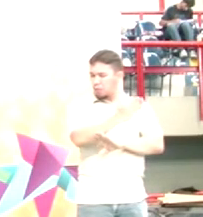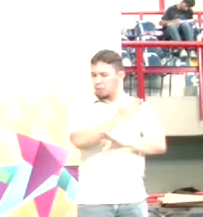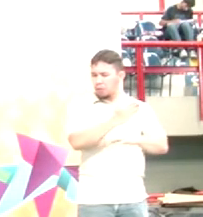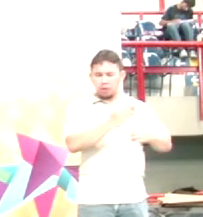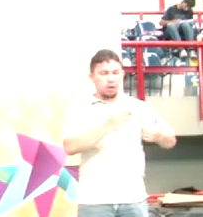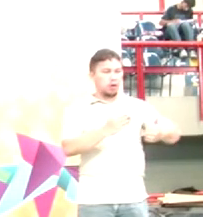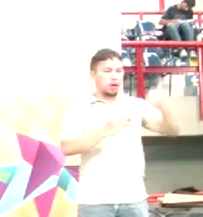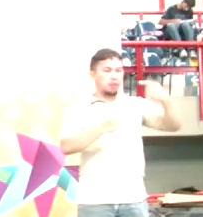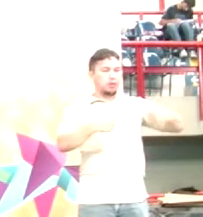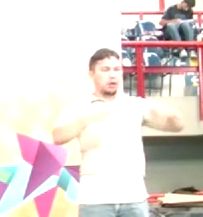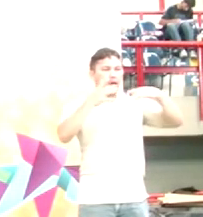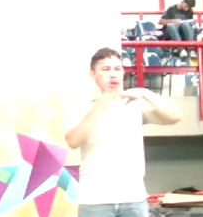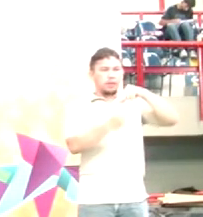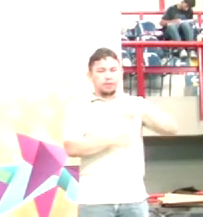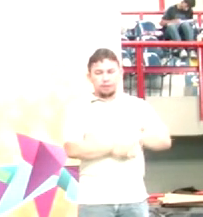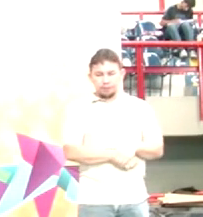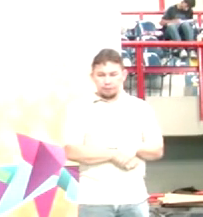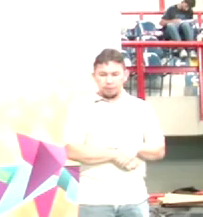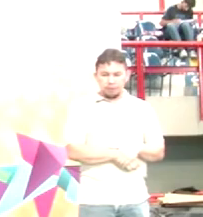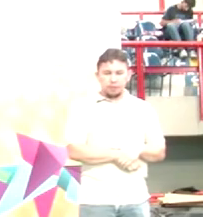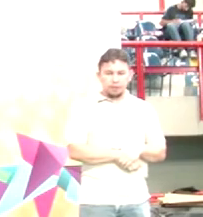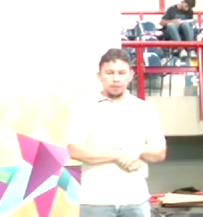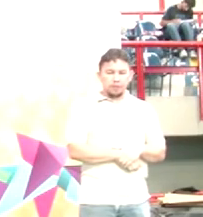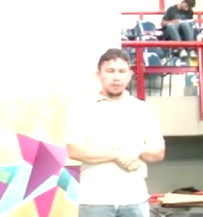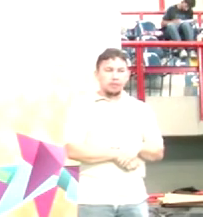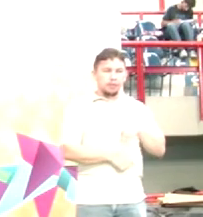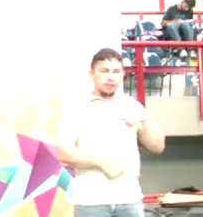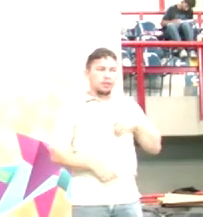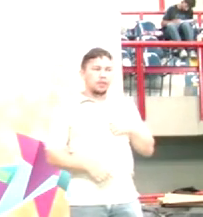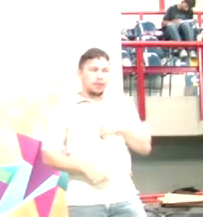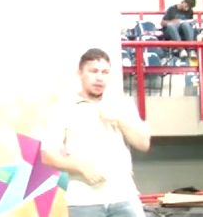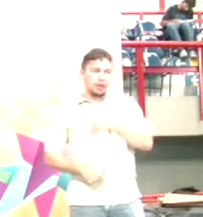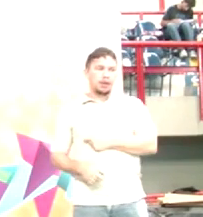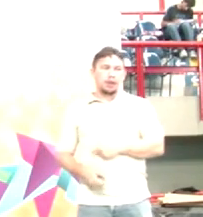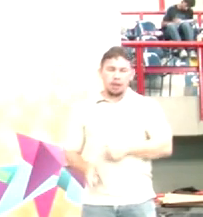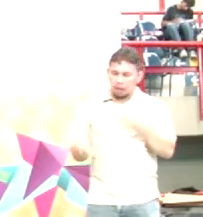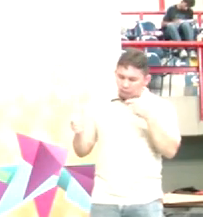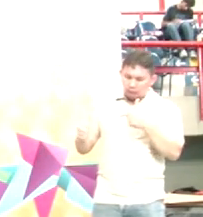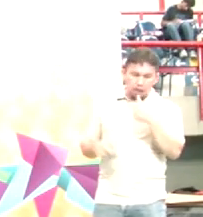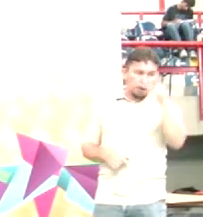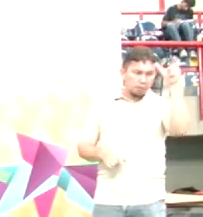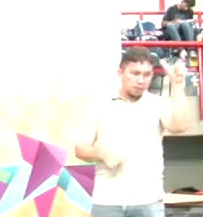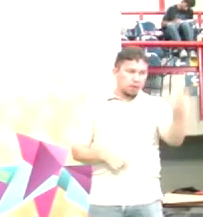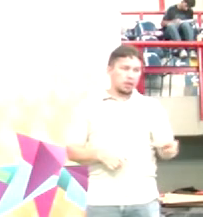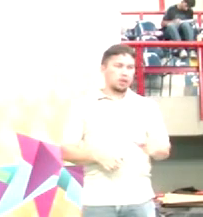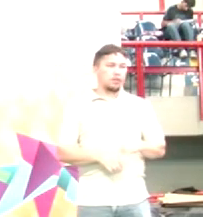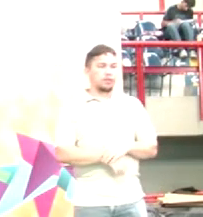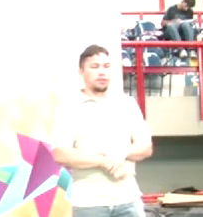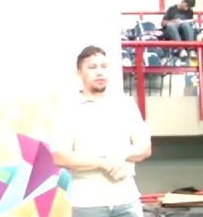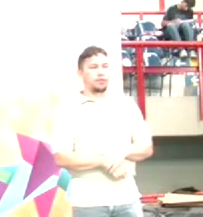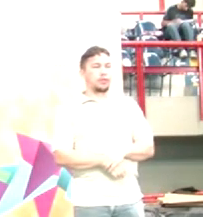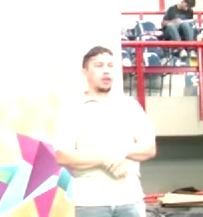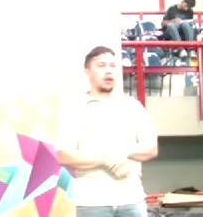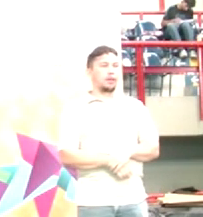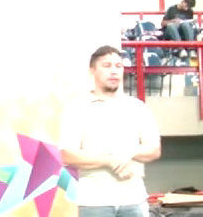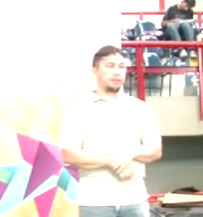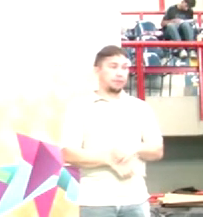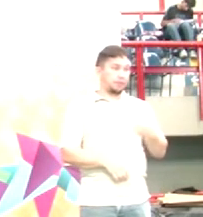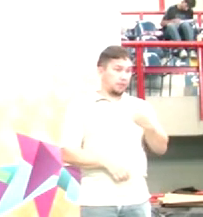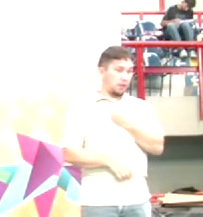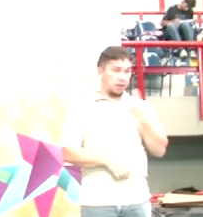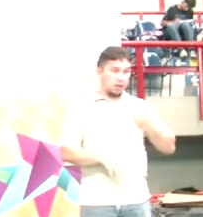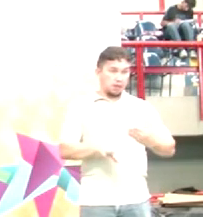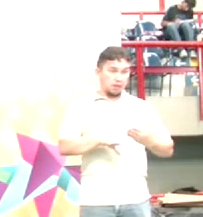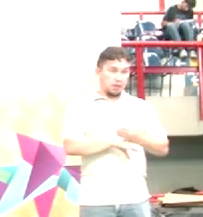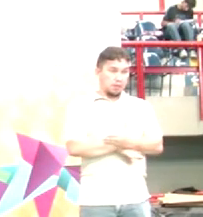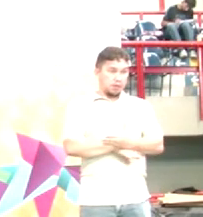Primeira Guerra Mundial. Ele está frescando com a sua cara, porque a nossa